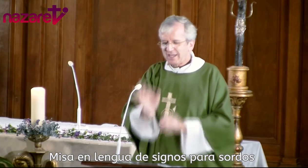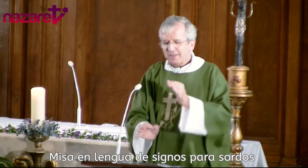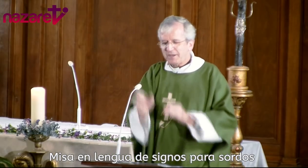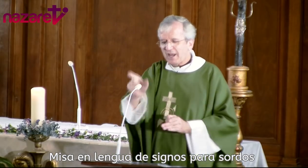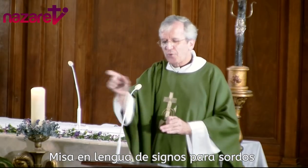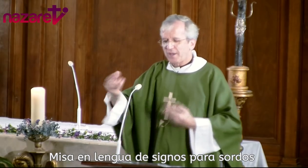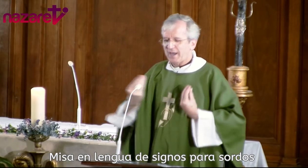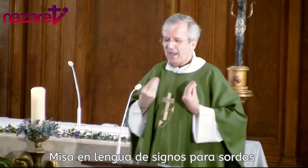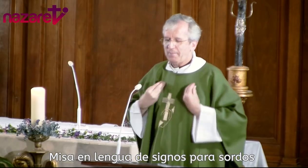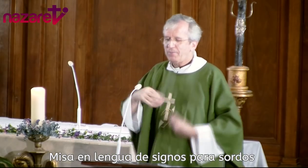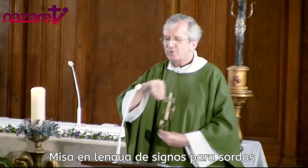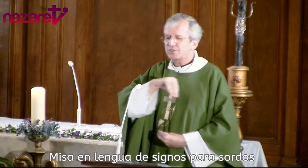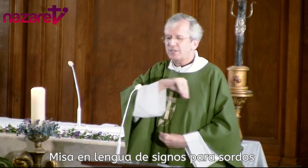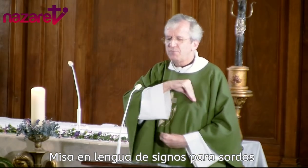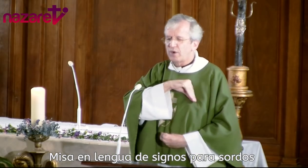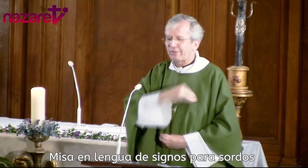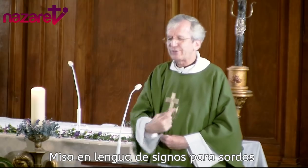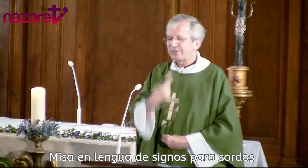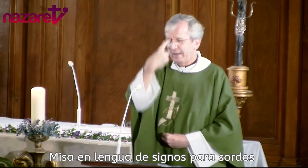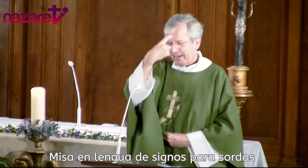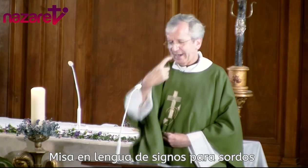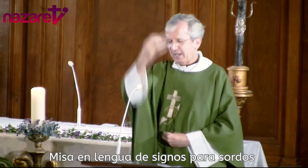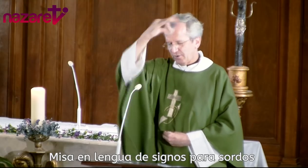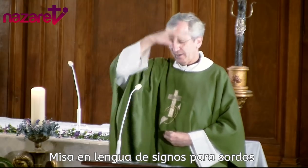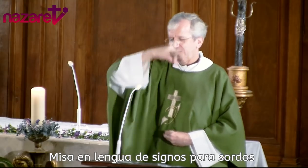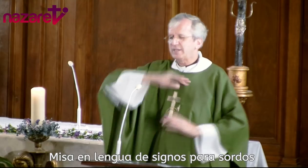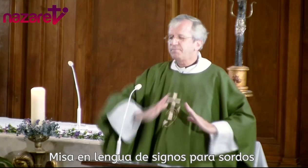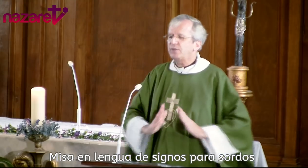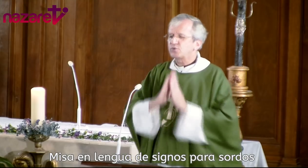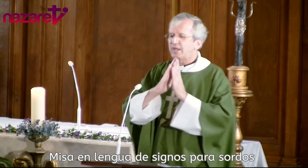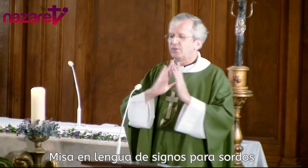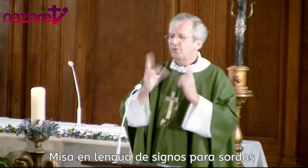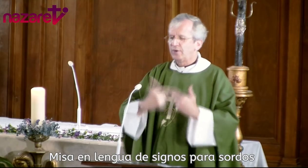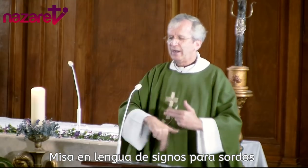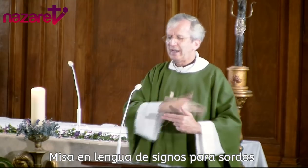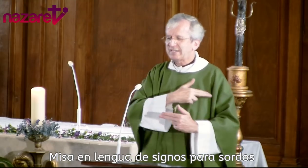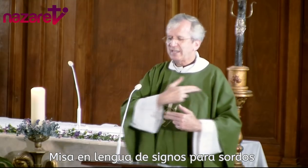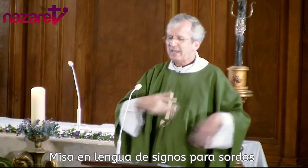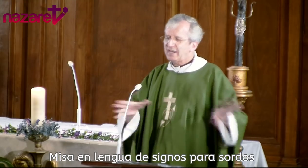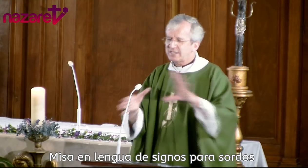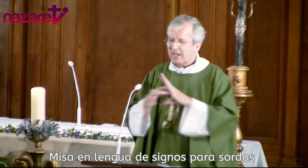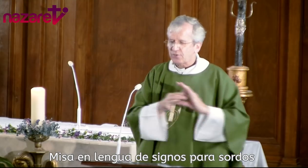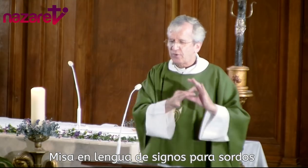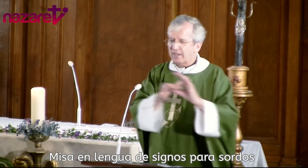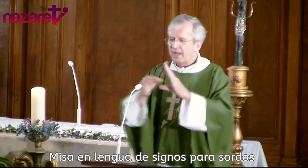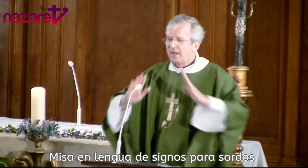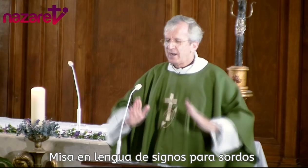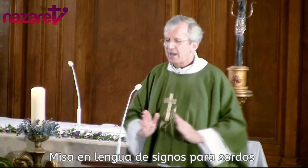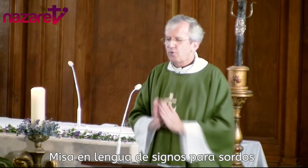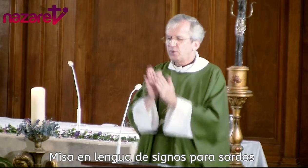venir a juzgar a vivos y muertos. Creo en el Espíritu Santo, la Santa Iglesia Católica, la comunión de